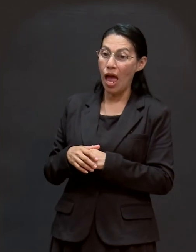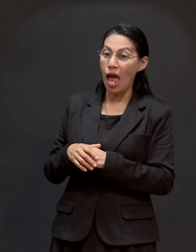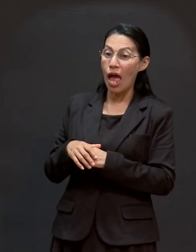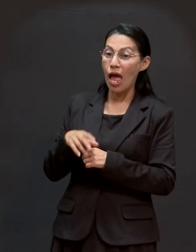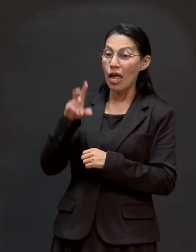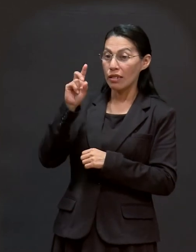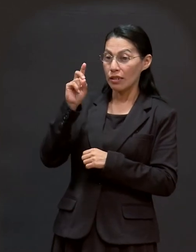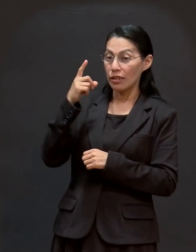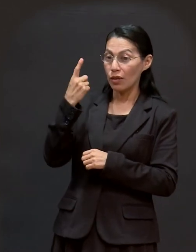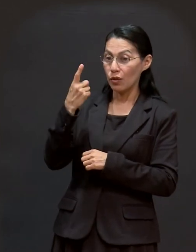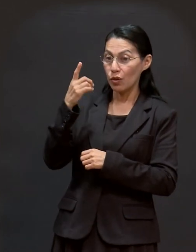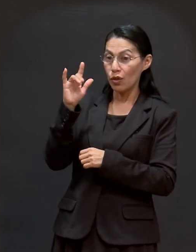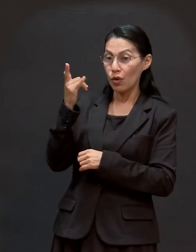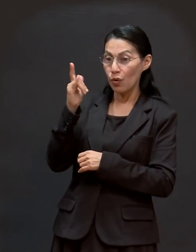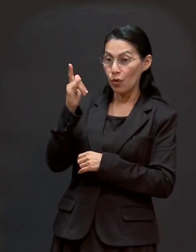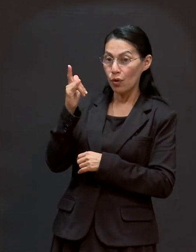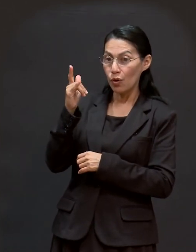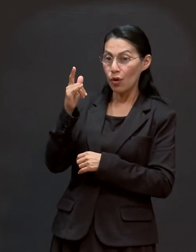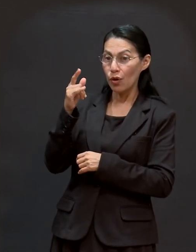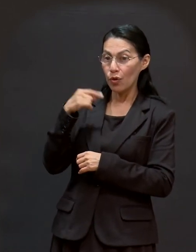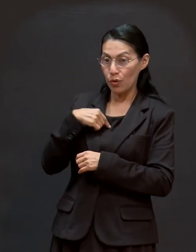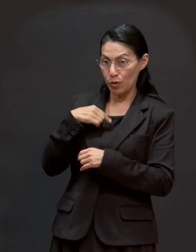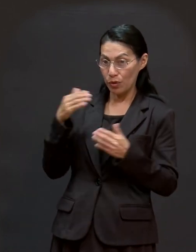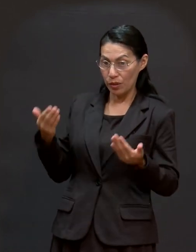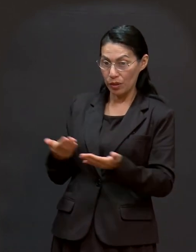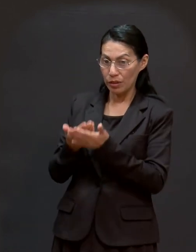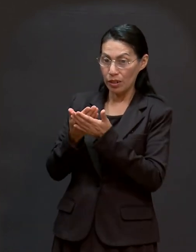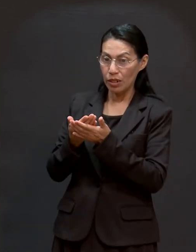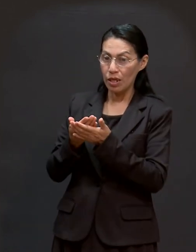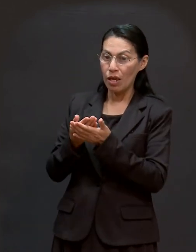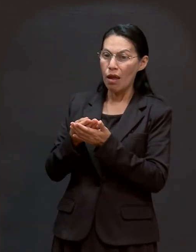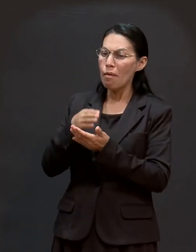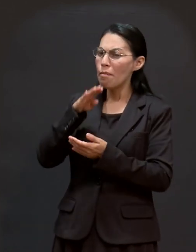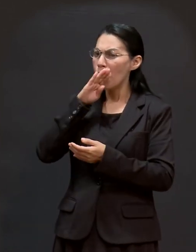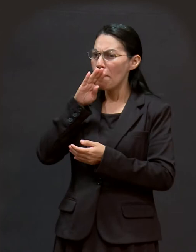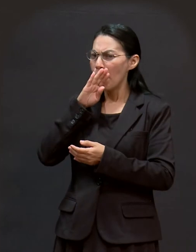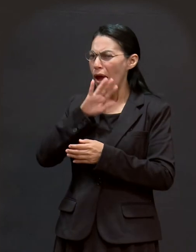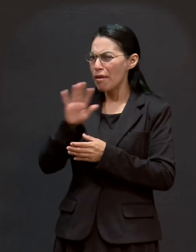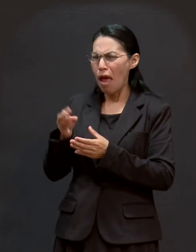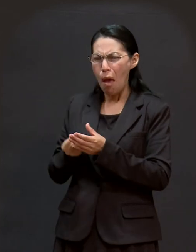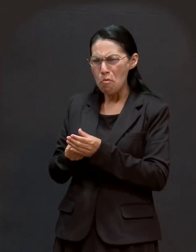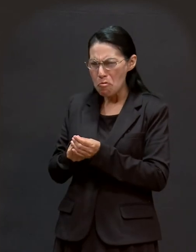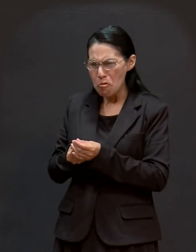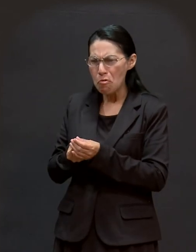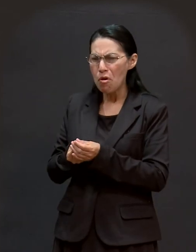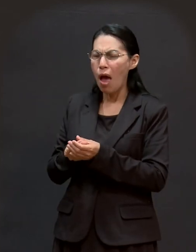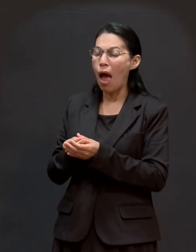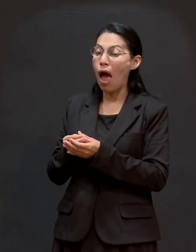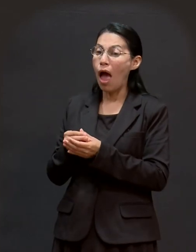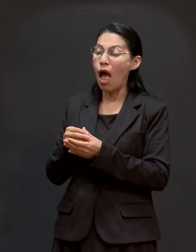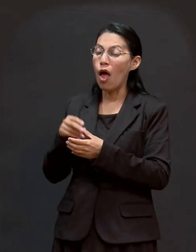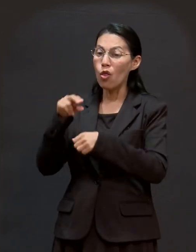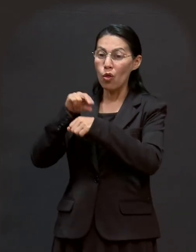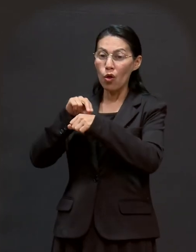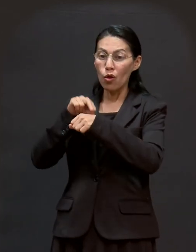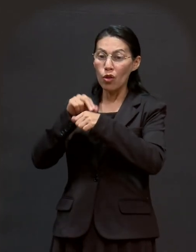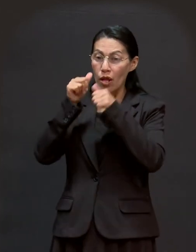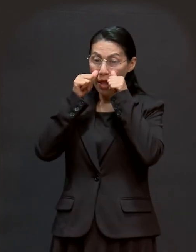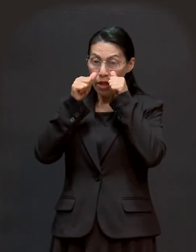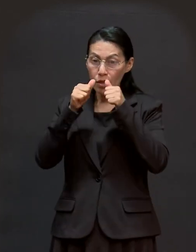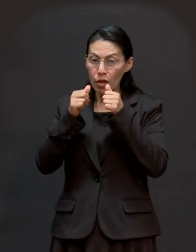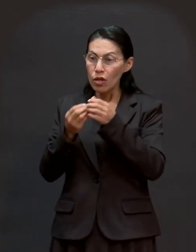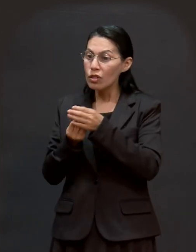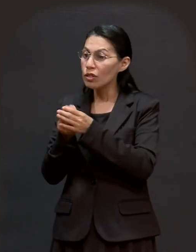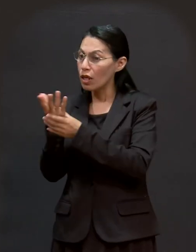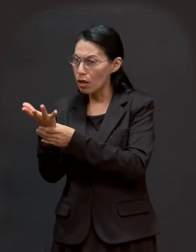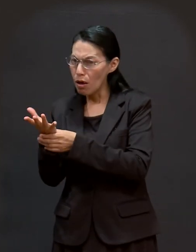31 de julio el daño que nací mi mamá estaba en labor de parto y el médico que la estaba atendiendo salió a